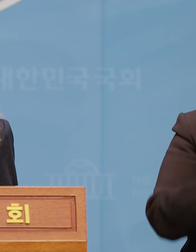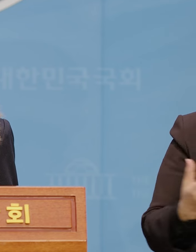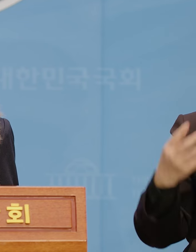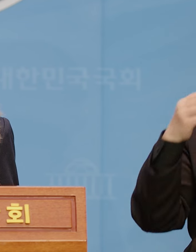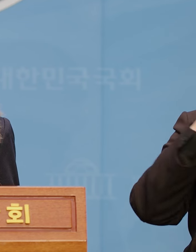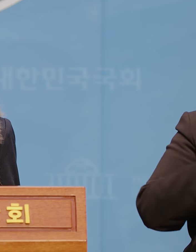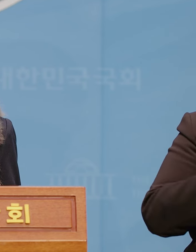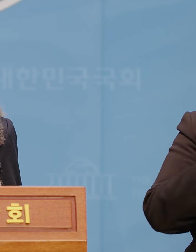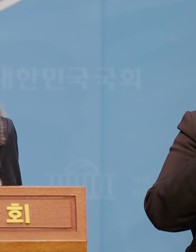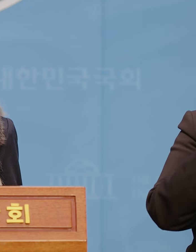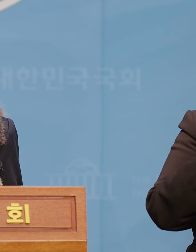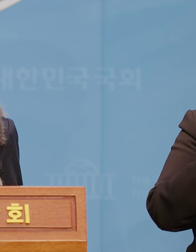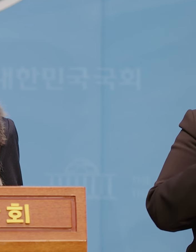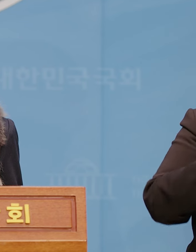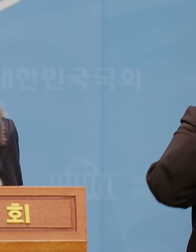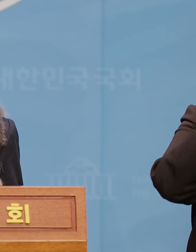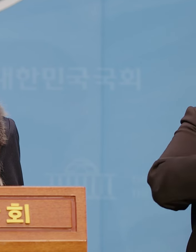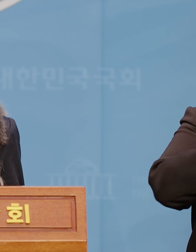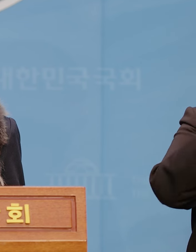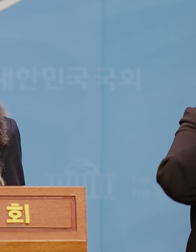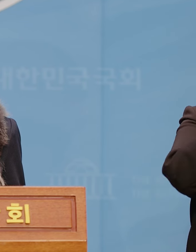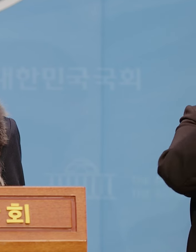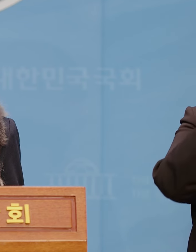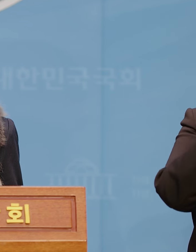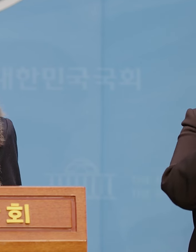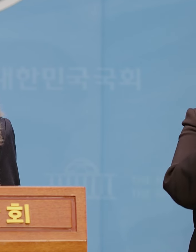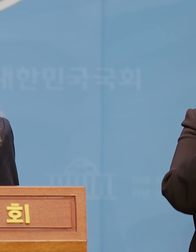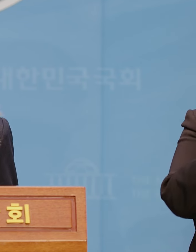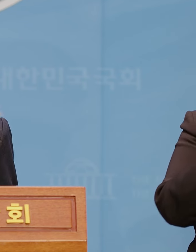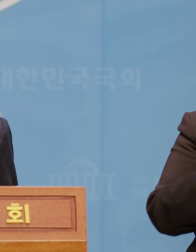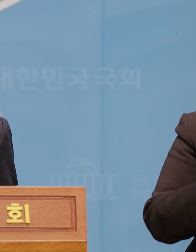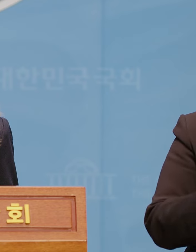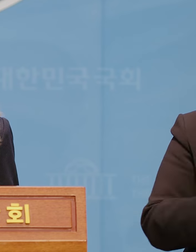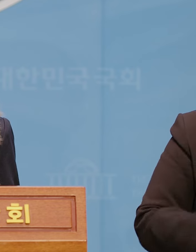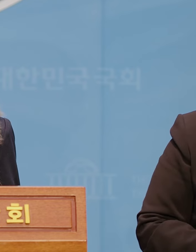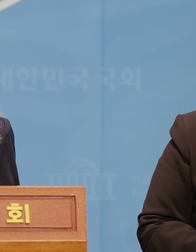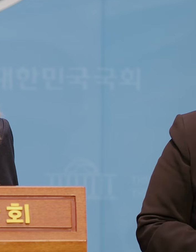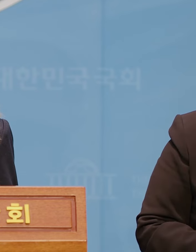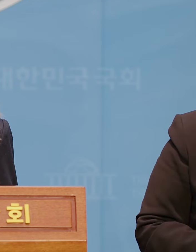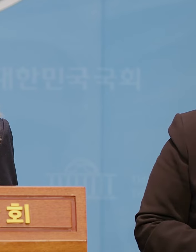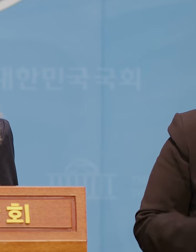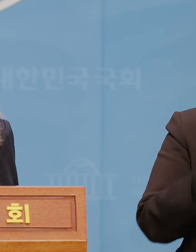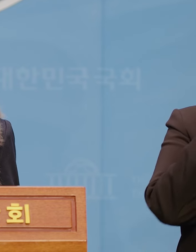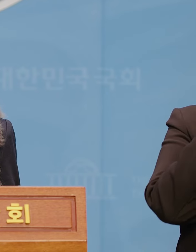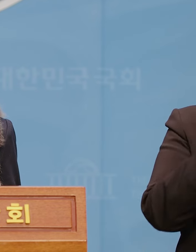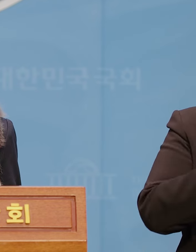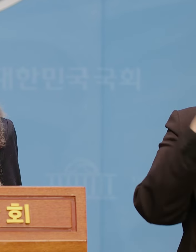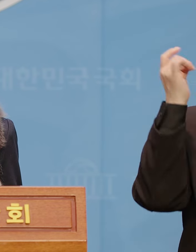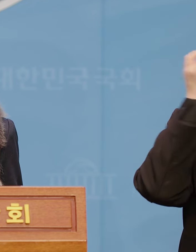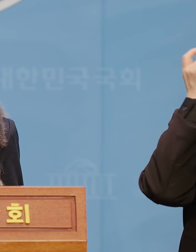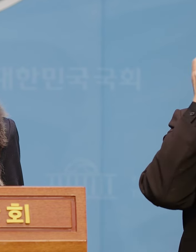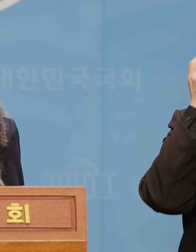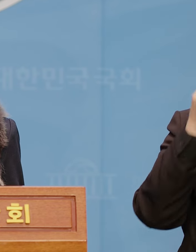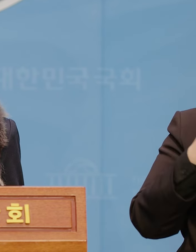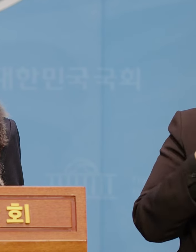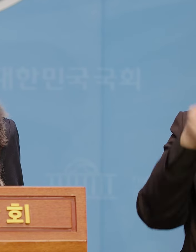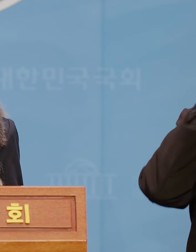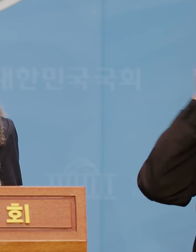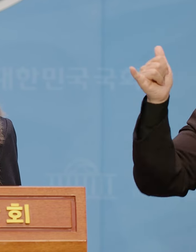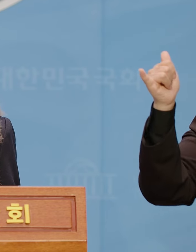있는 그 동영상을 지금 이슈가 되는 지금 서울의 소리 서울의 소에다 제가